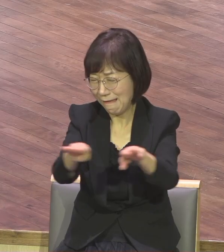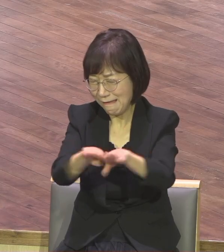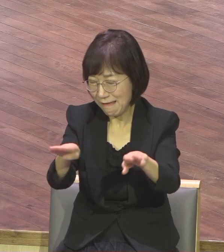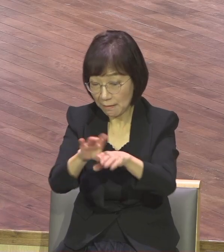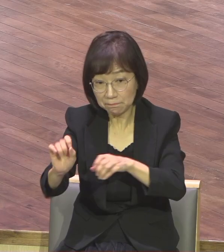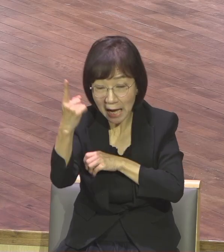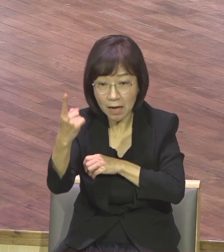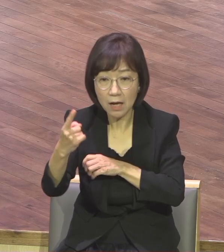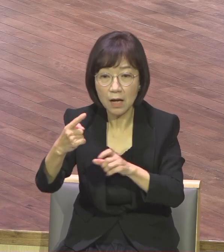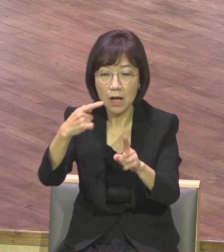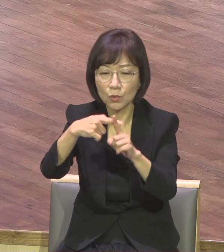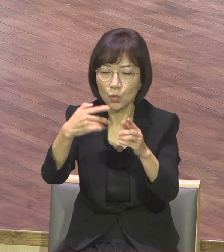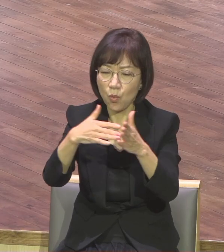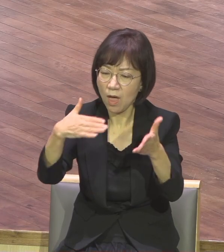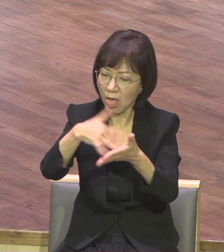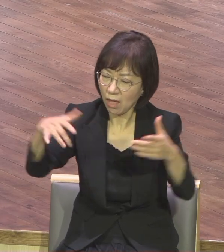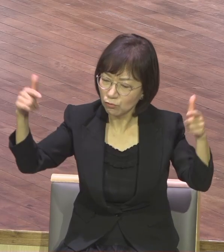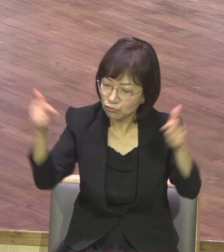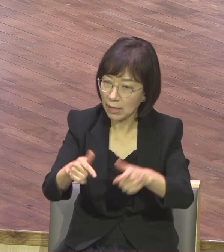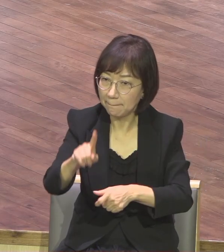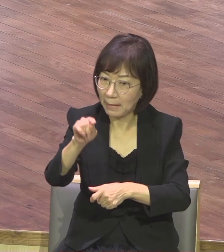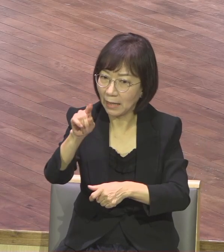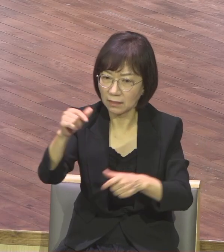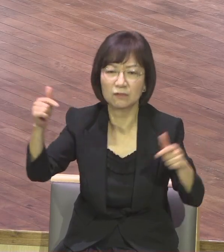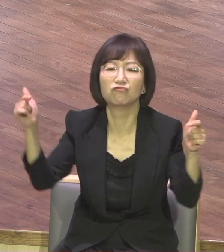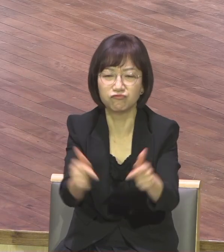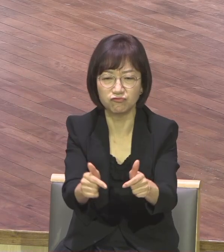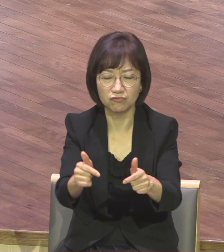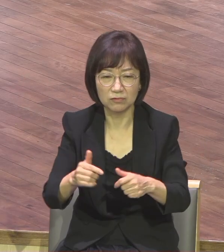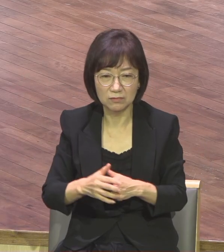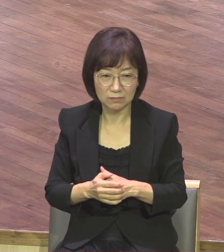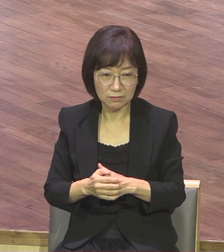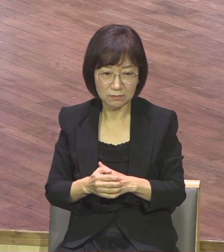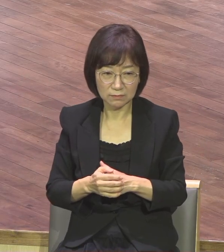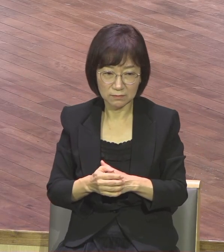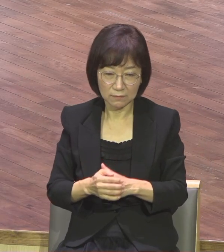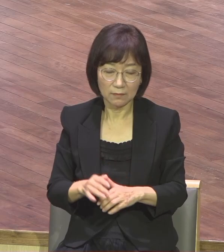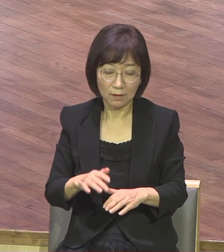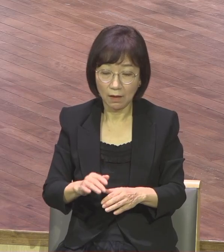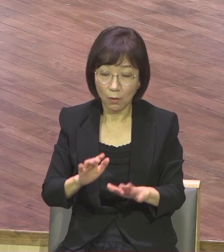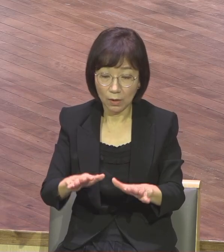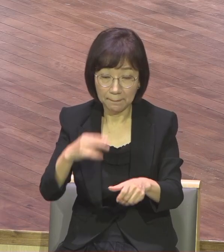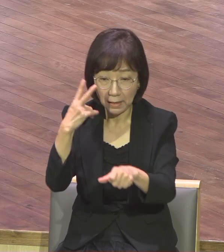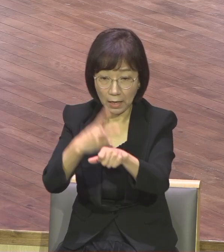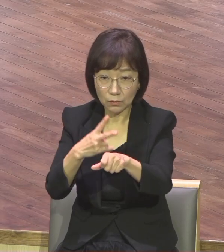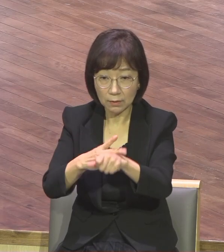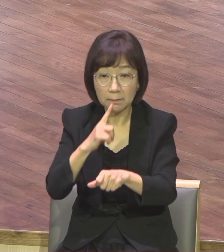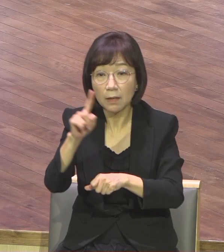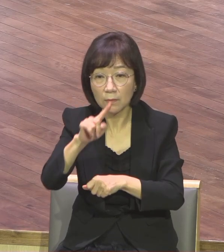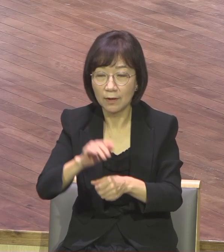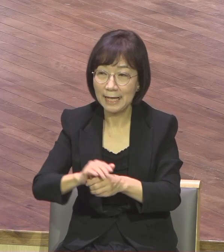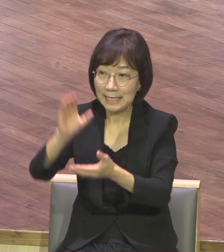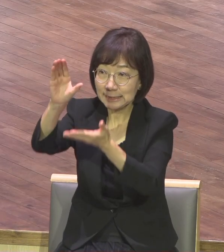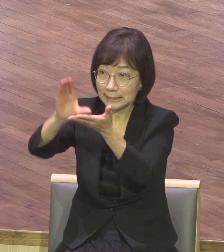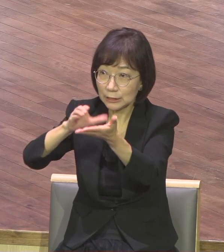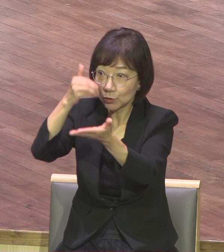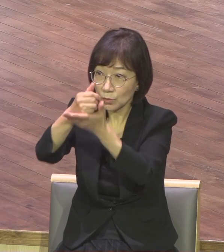사도 바울은 본문 15절에 그리스도의 장성한 분량에 이르기까지 충만한 데까지 가야